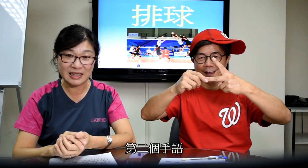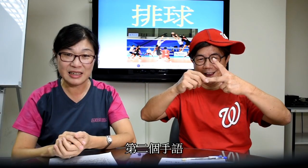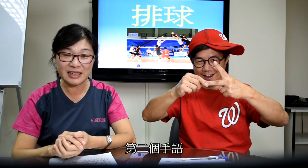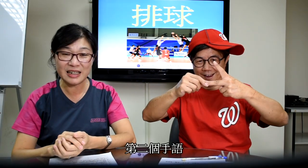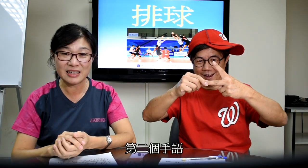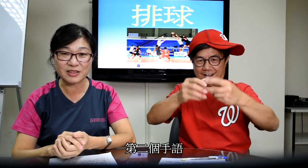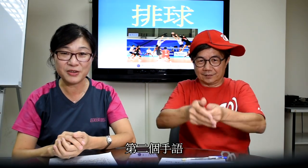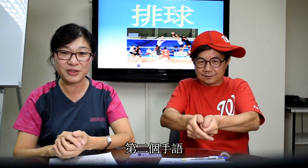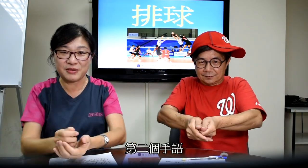第二个手语，